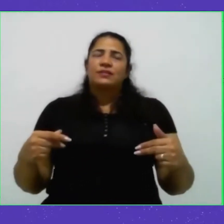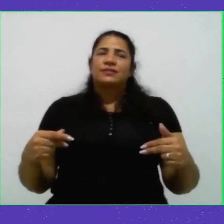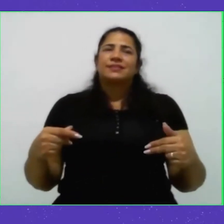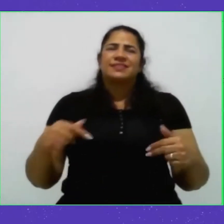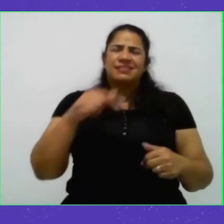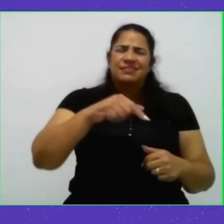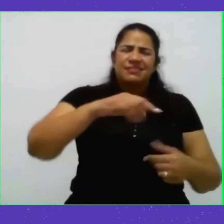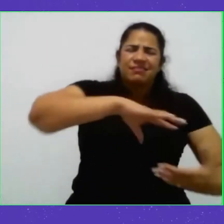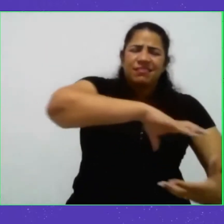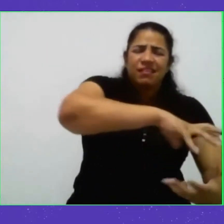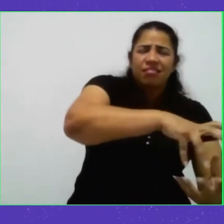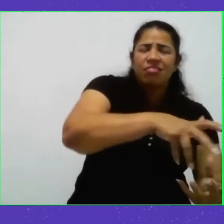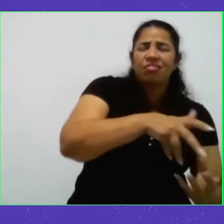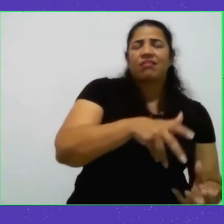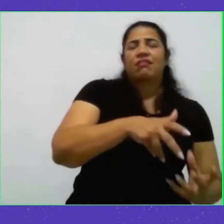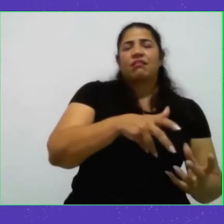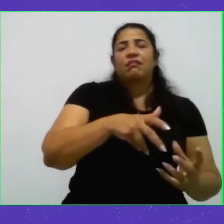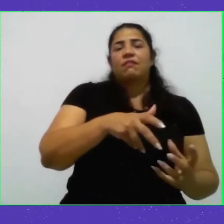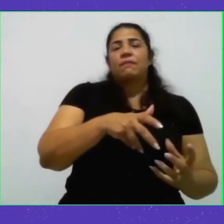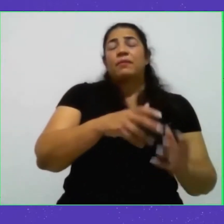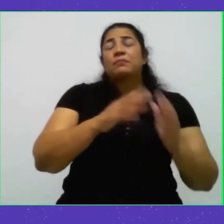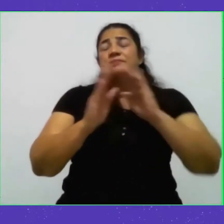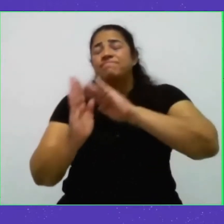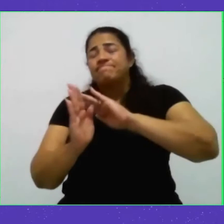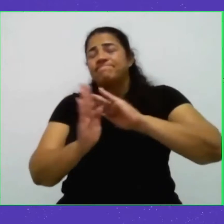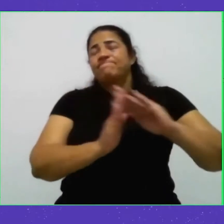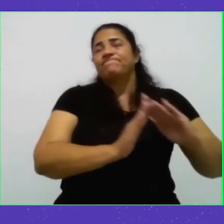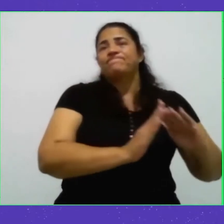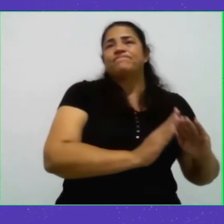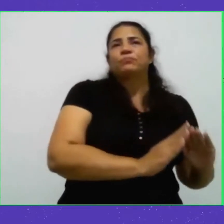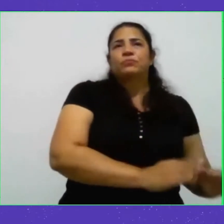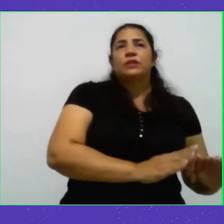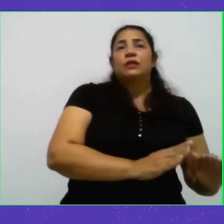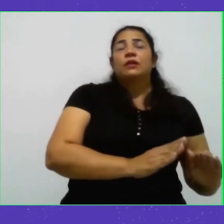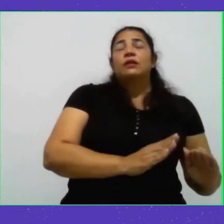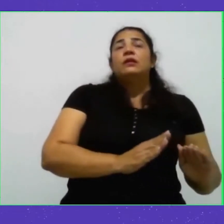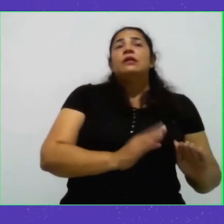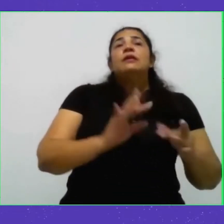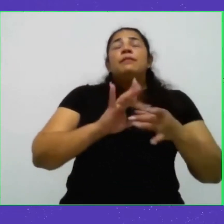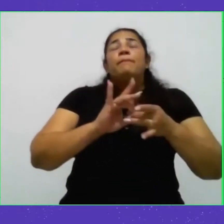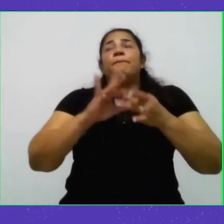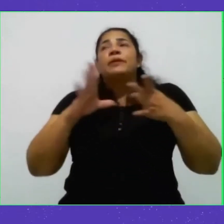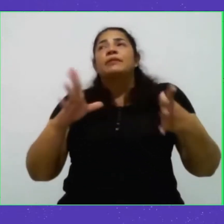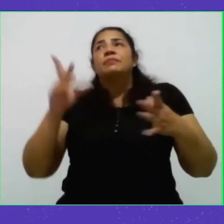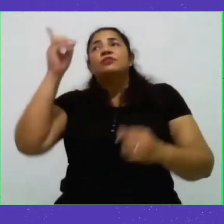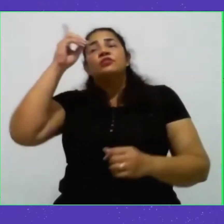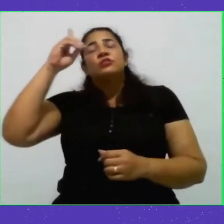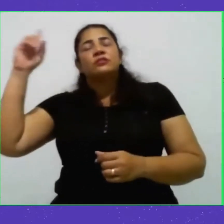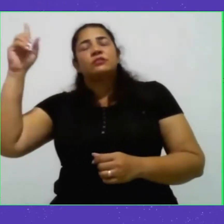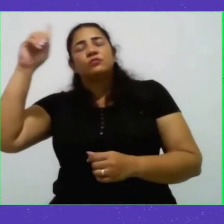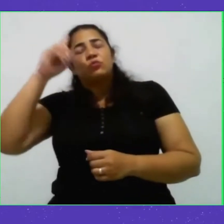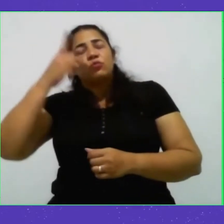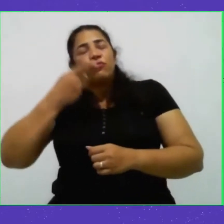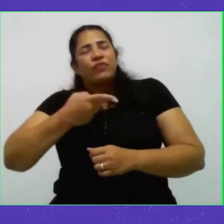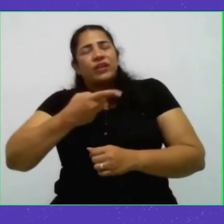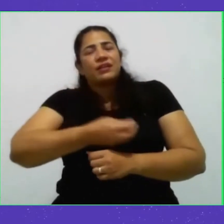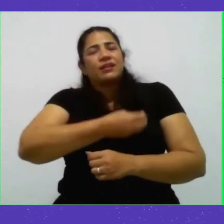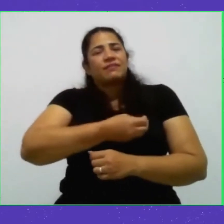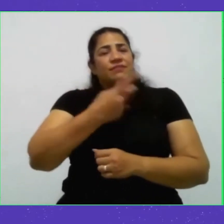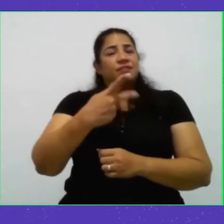Deus governar a nossa vida. Quer deixar Deus governar a sua vida, jovem? Ou quer continuar